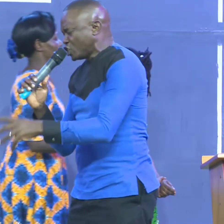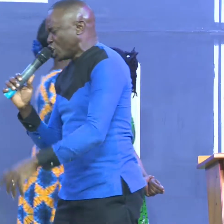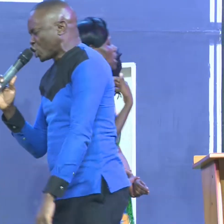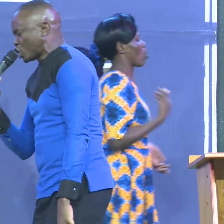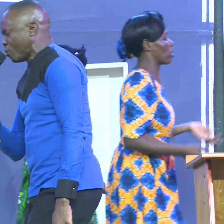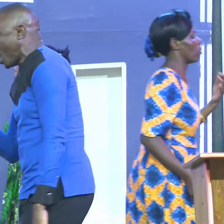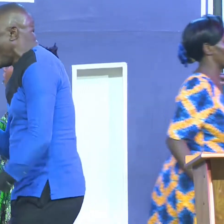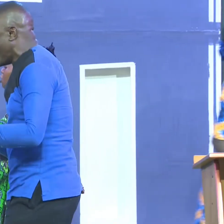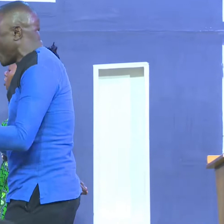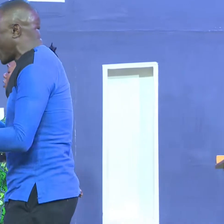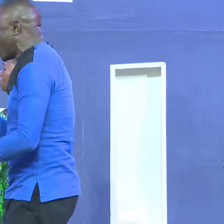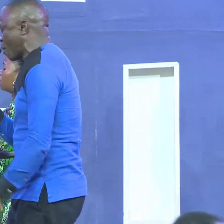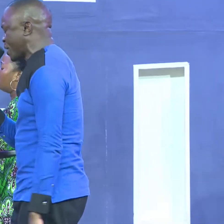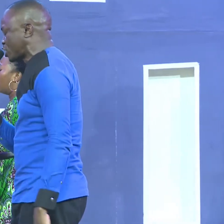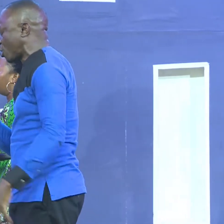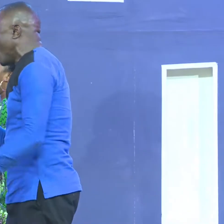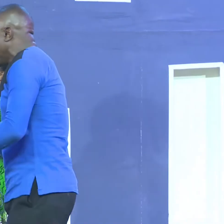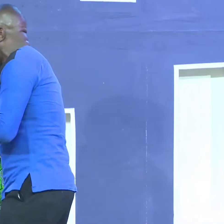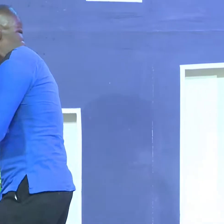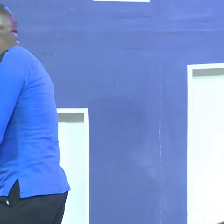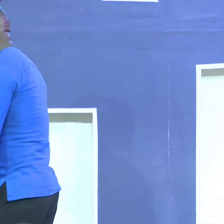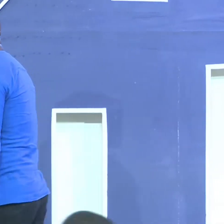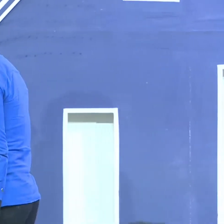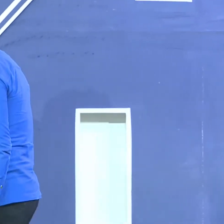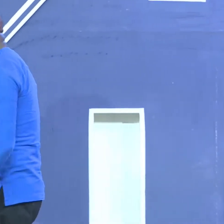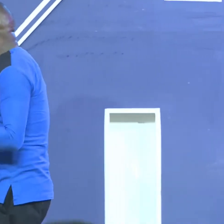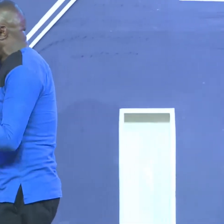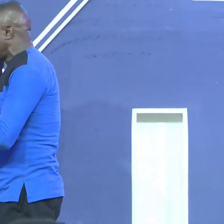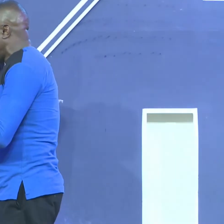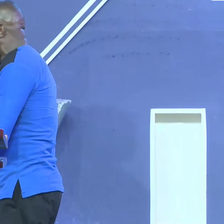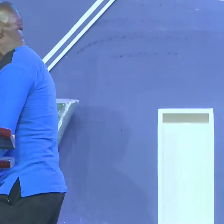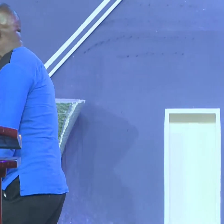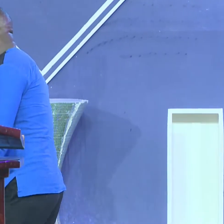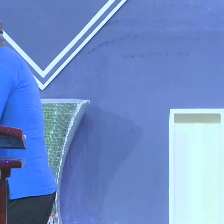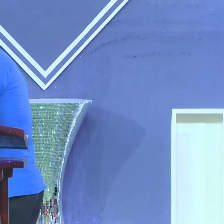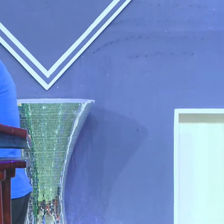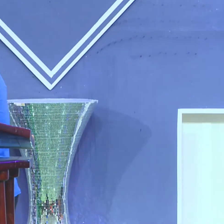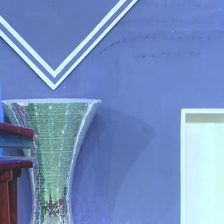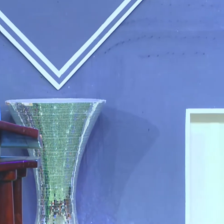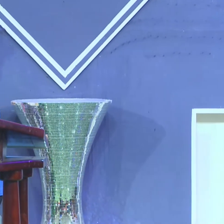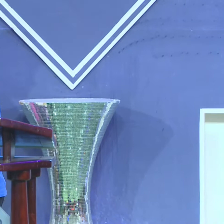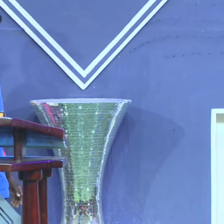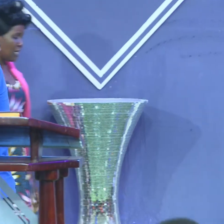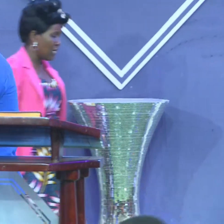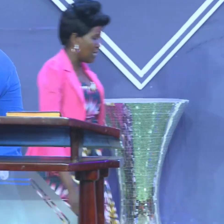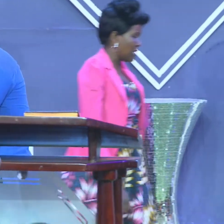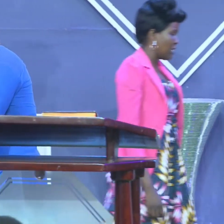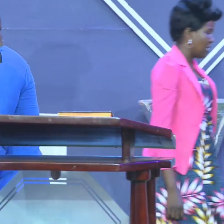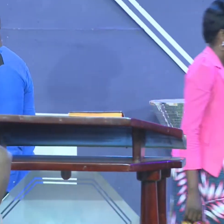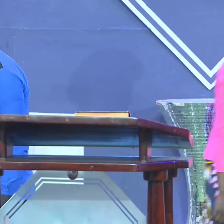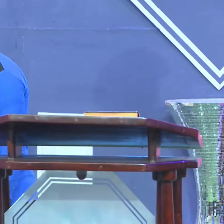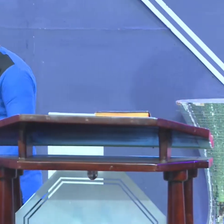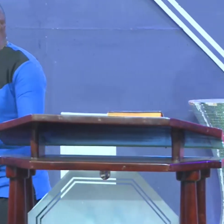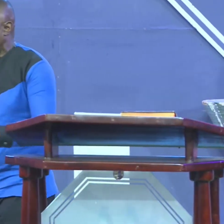katonda na nyene chitibwa, noyogereri Petero, noyogereri Paulo, wakati mukomera, nasumululwa,